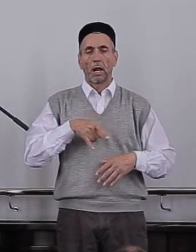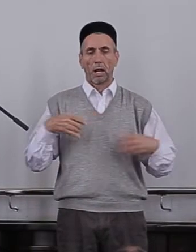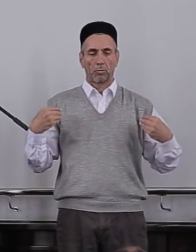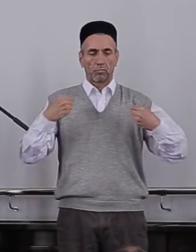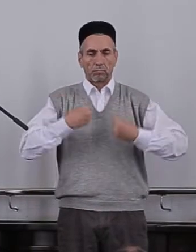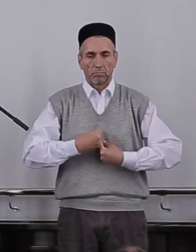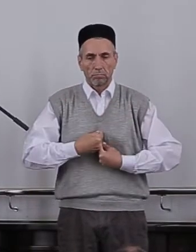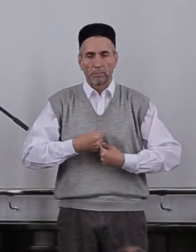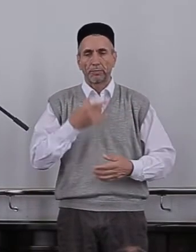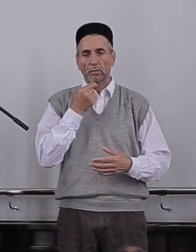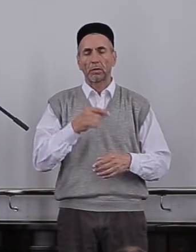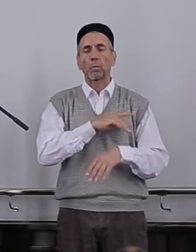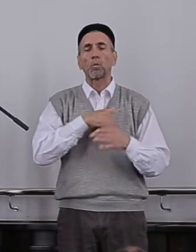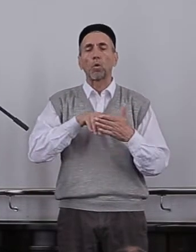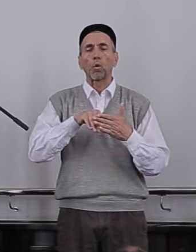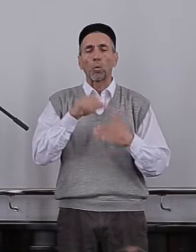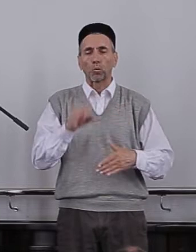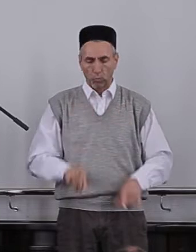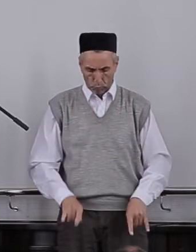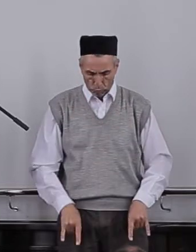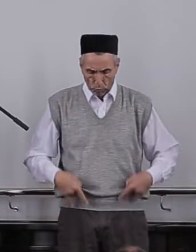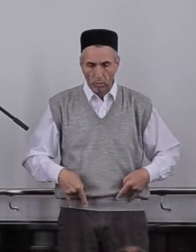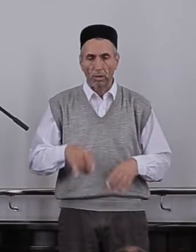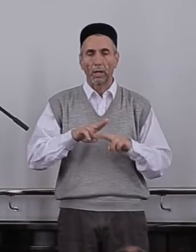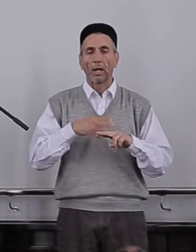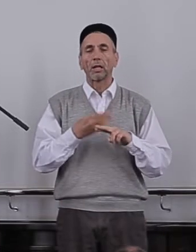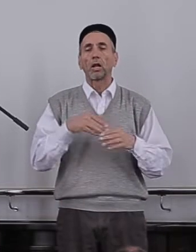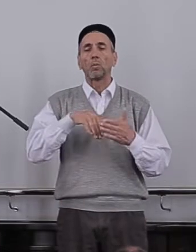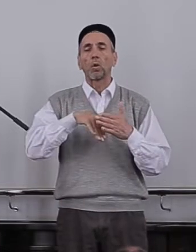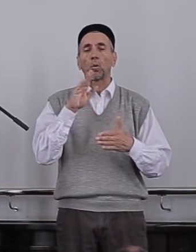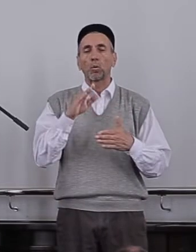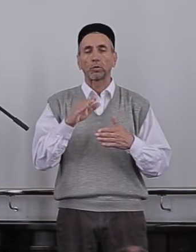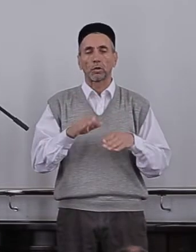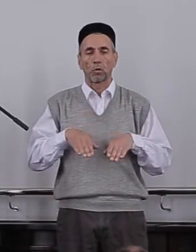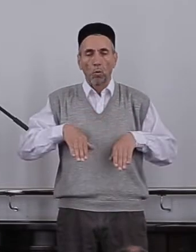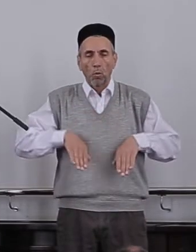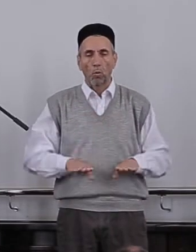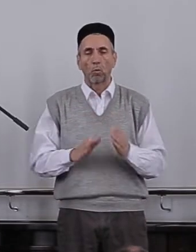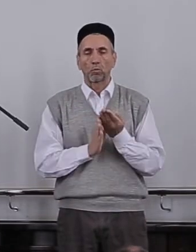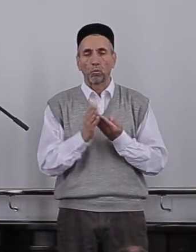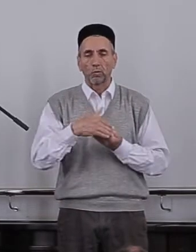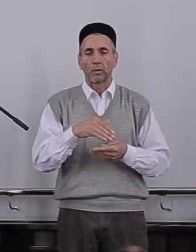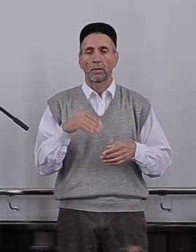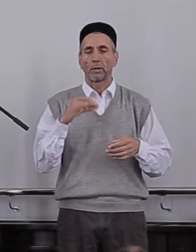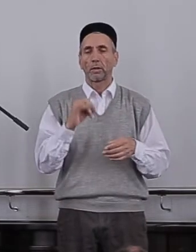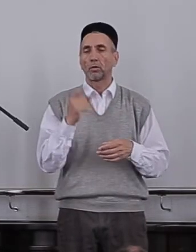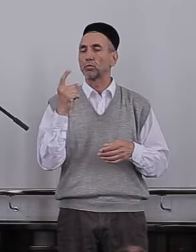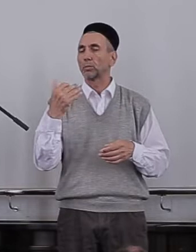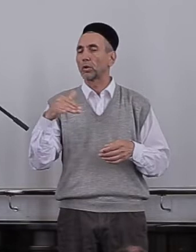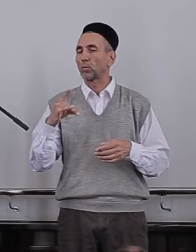idim bizim en yakışı çalvarımını, kiyinir idim en yakışı hicabımını satıp alır idim 150